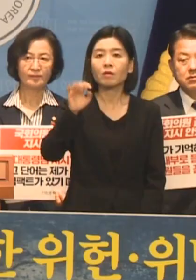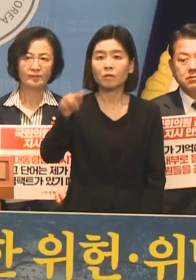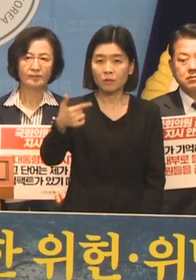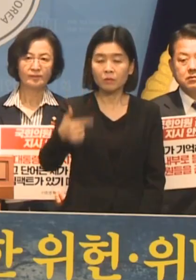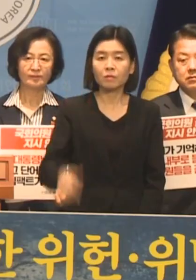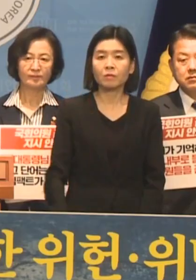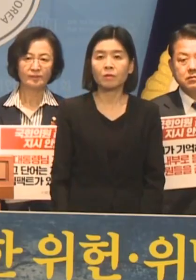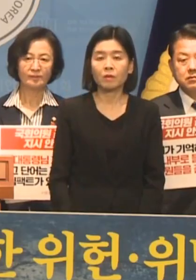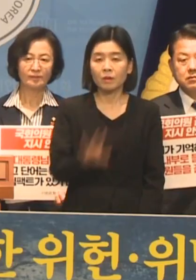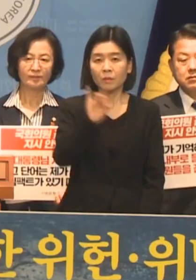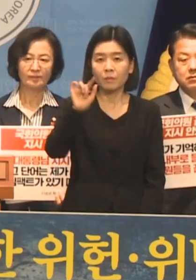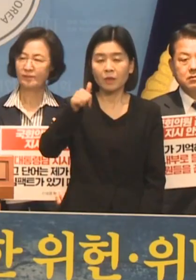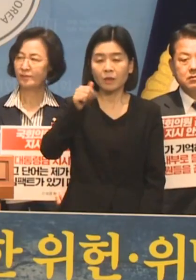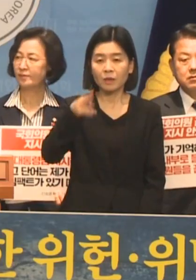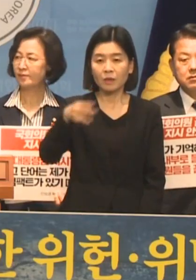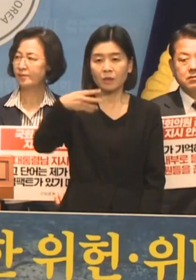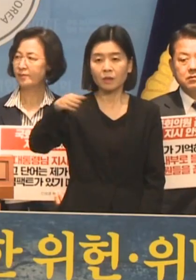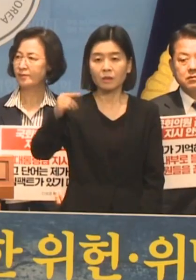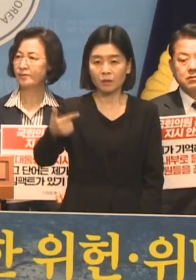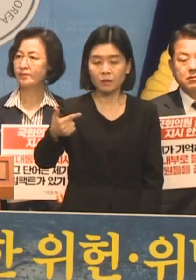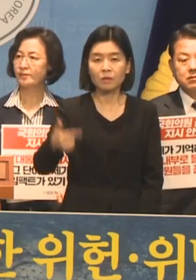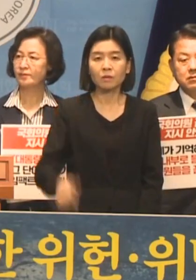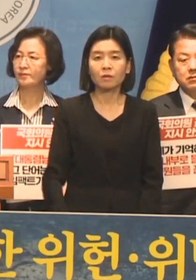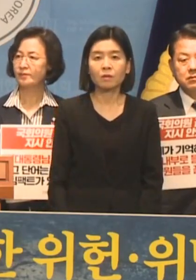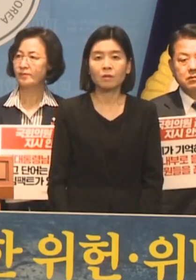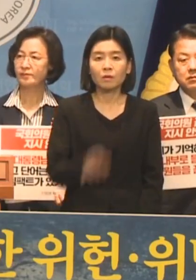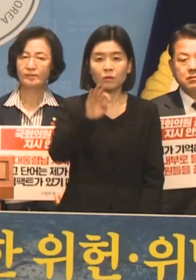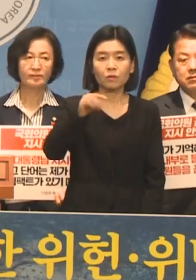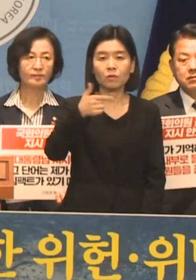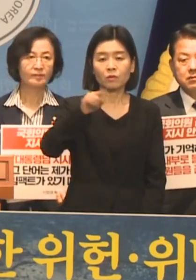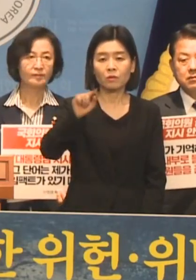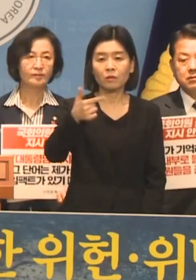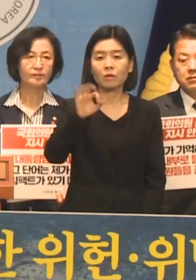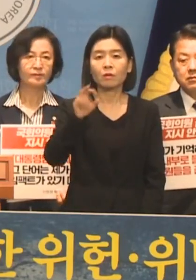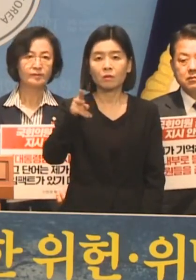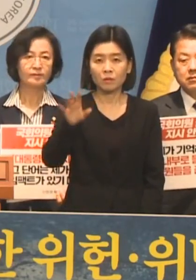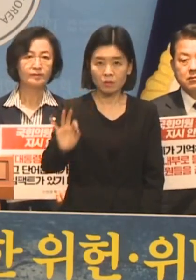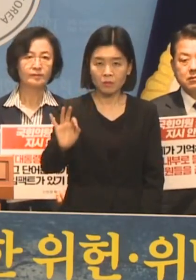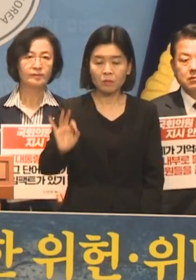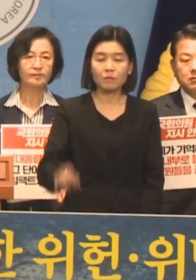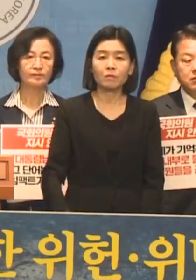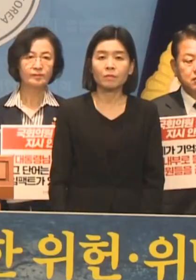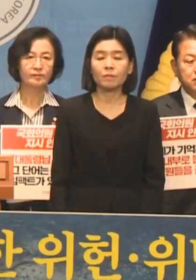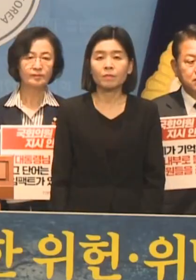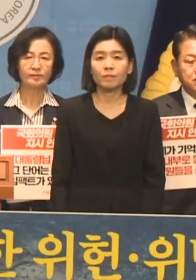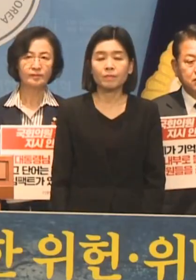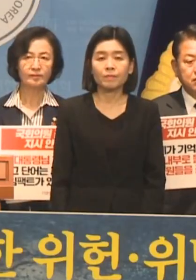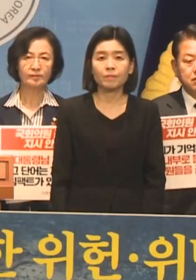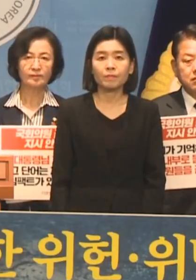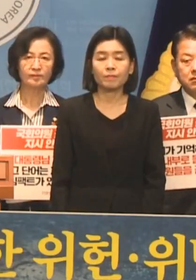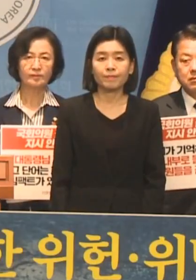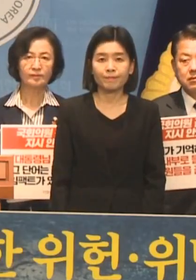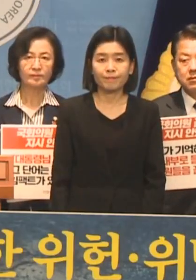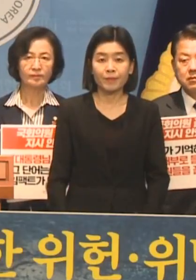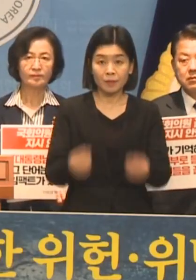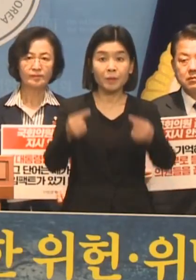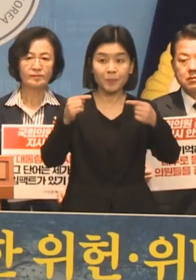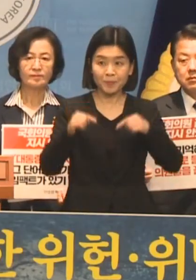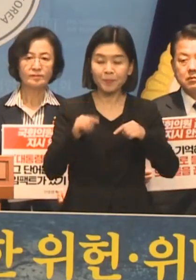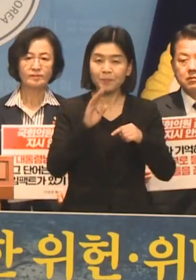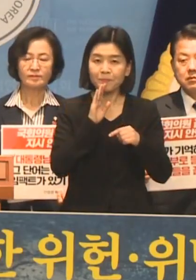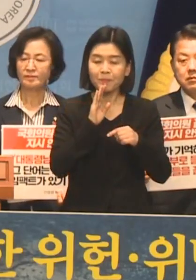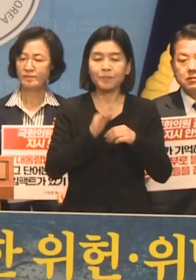주셨습니다. 백혜련 의원님, 예, 윤건영 의원님 참석해 주셨습니다. 예,